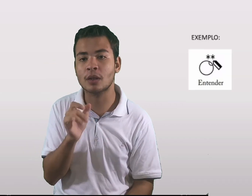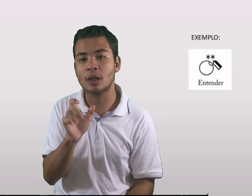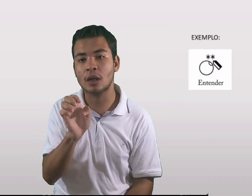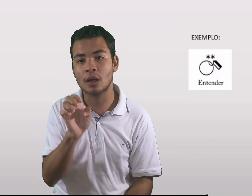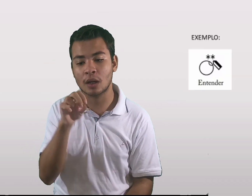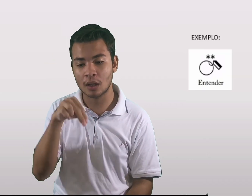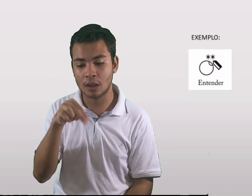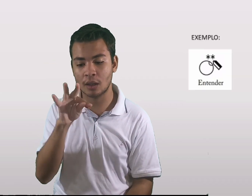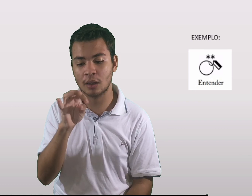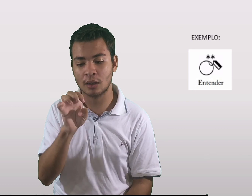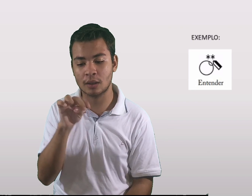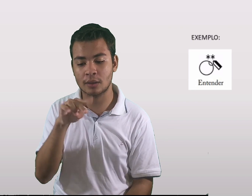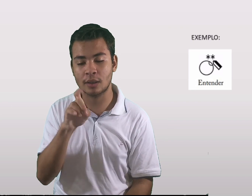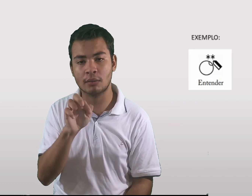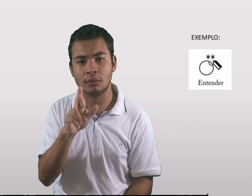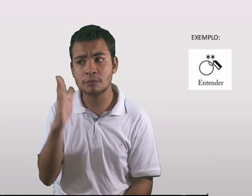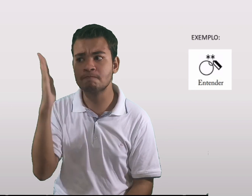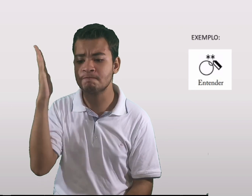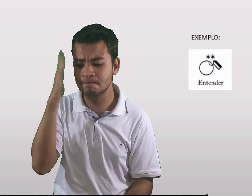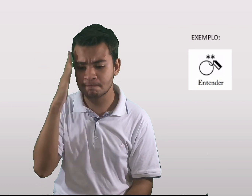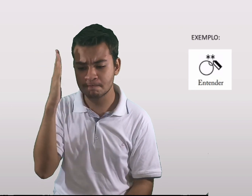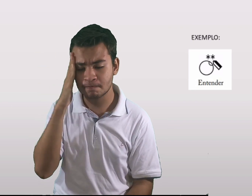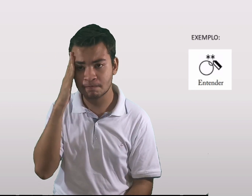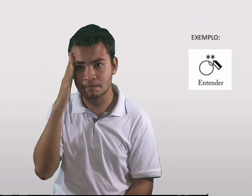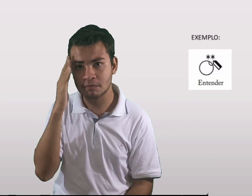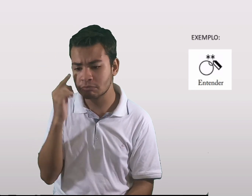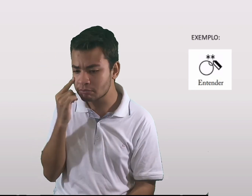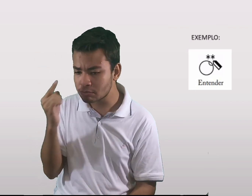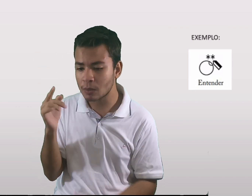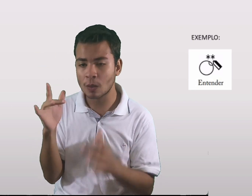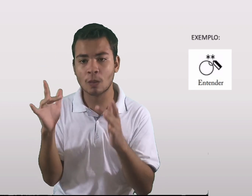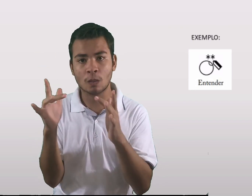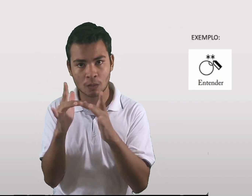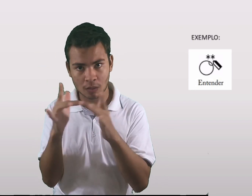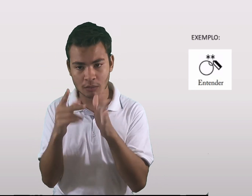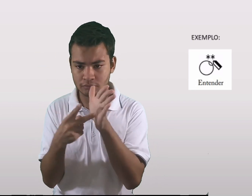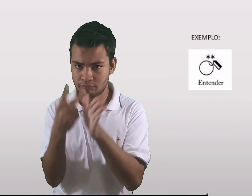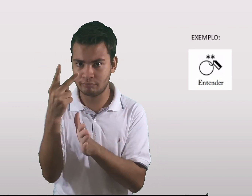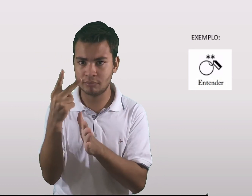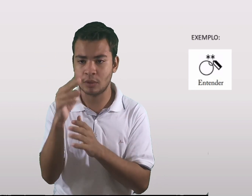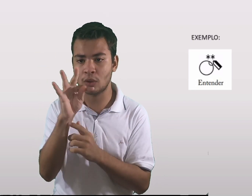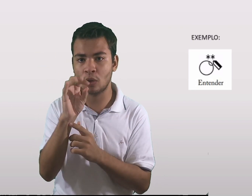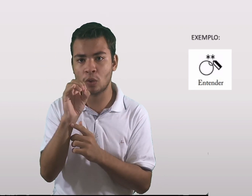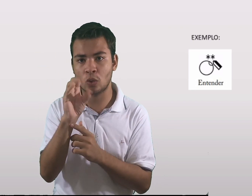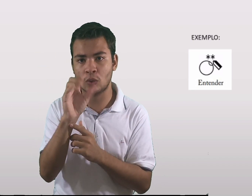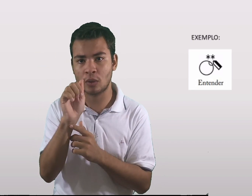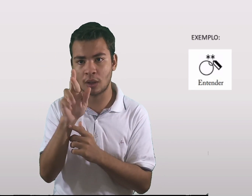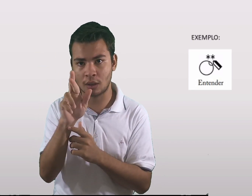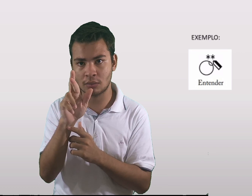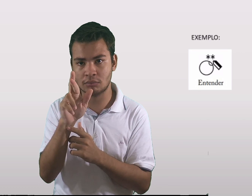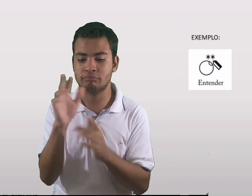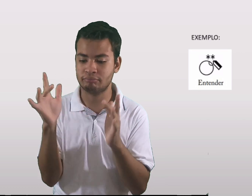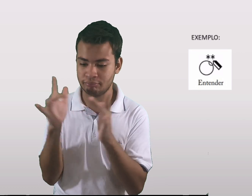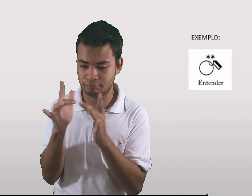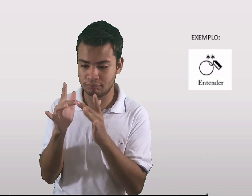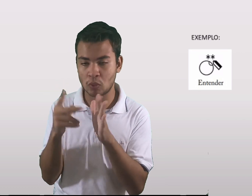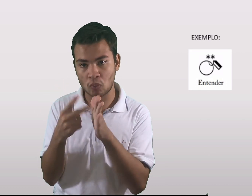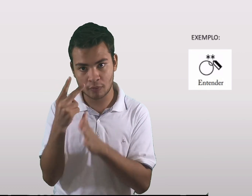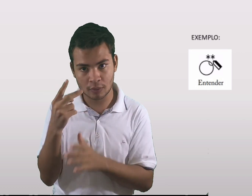Então, por exemplo, entender. Entender. Então, o contato,